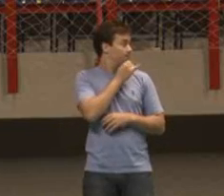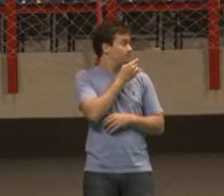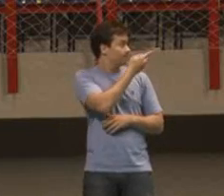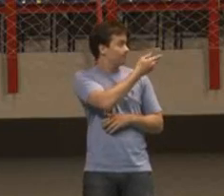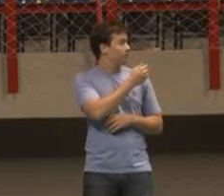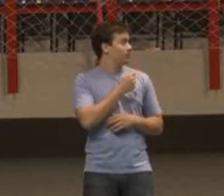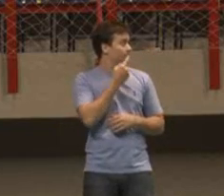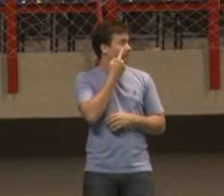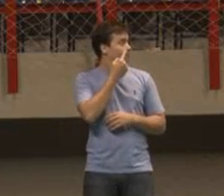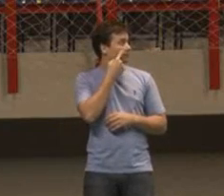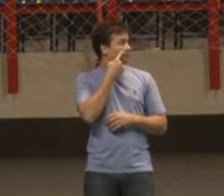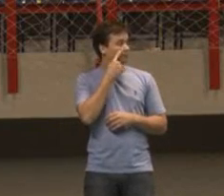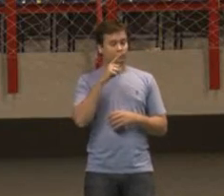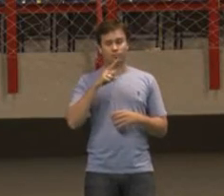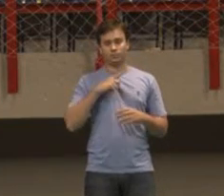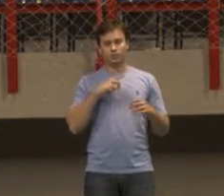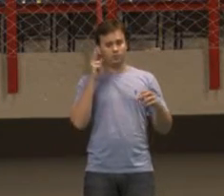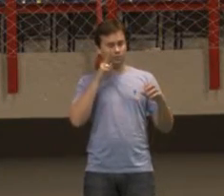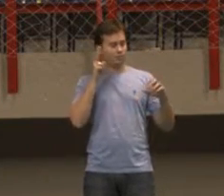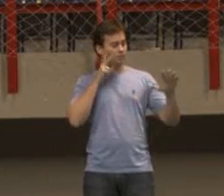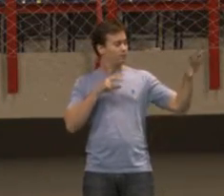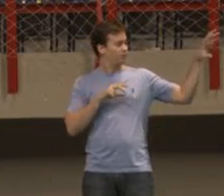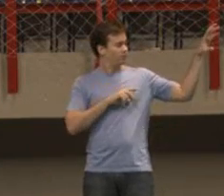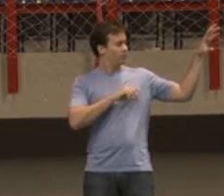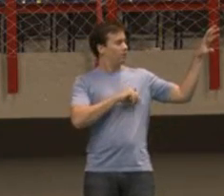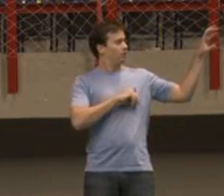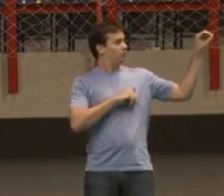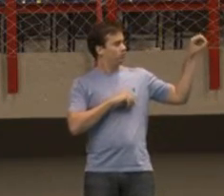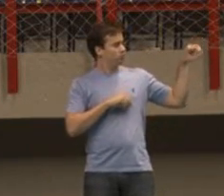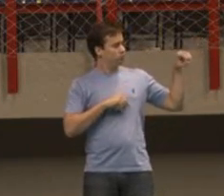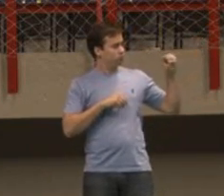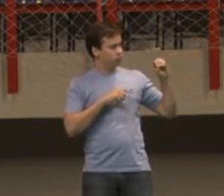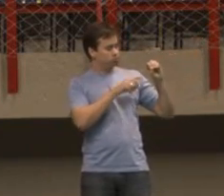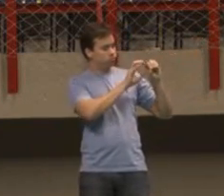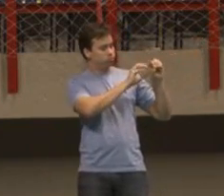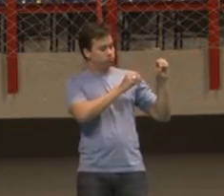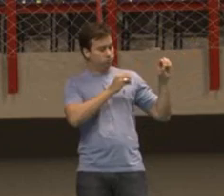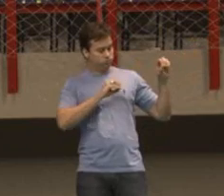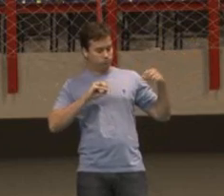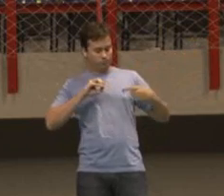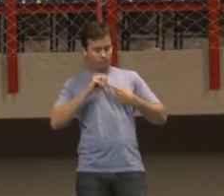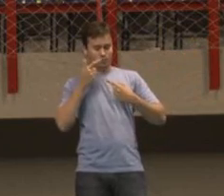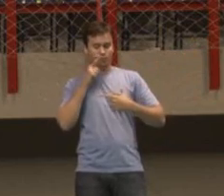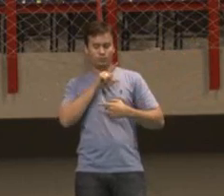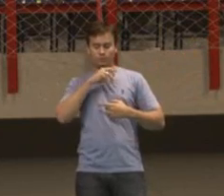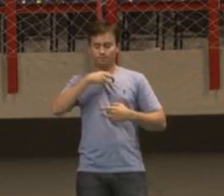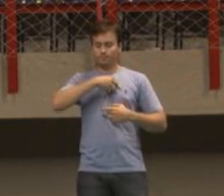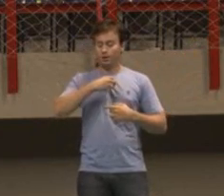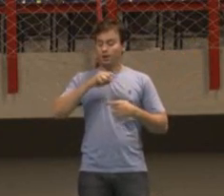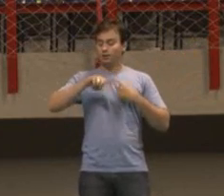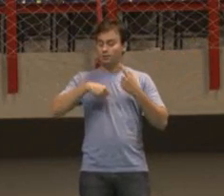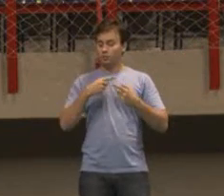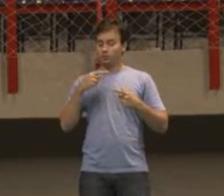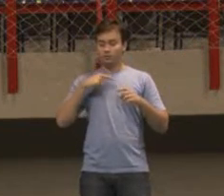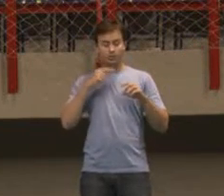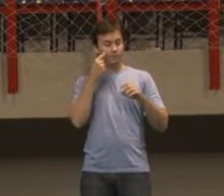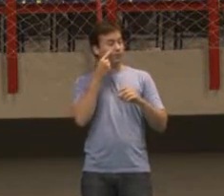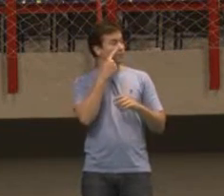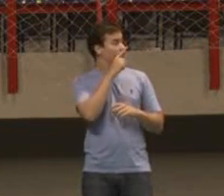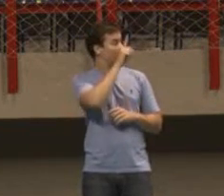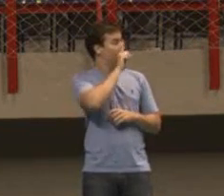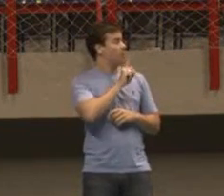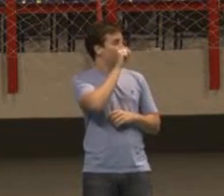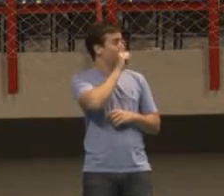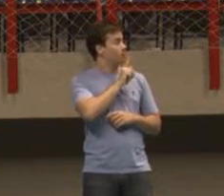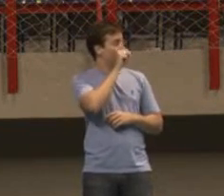massa que implantou no útero da mãe. Essas células que aparecem em amarelo, estão vendo? São células